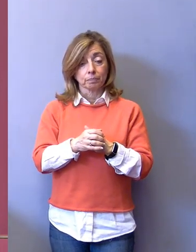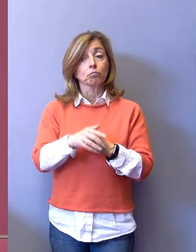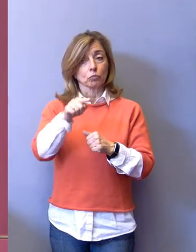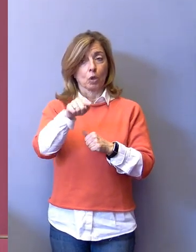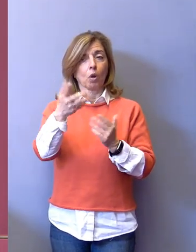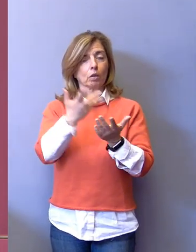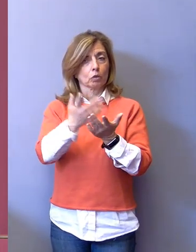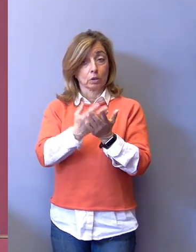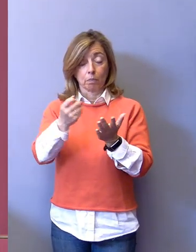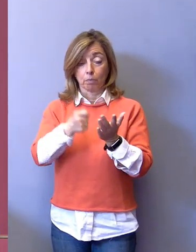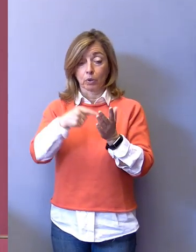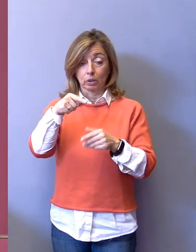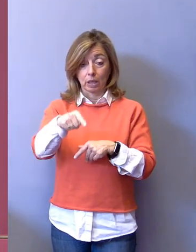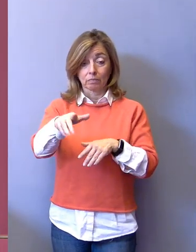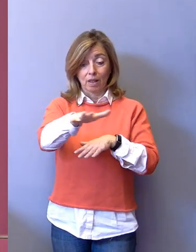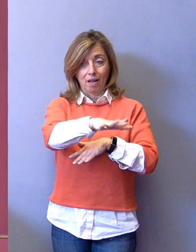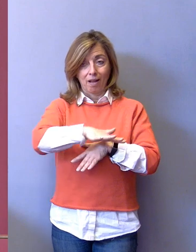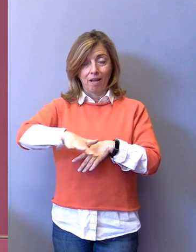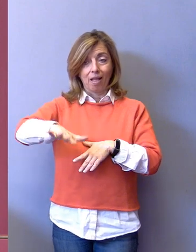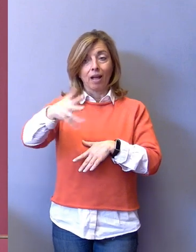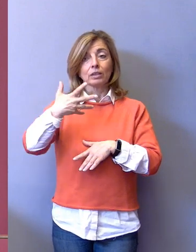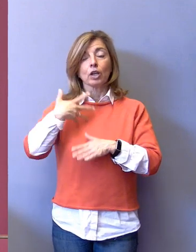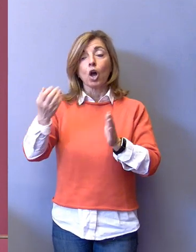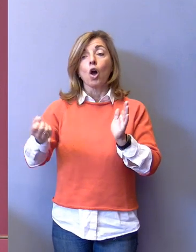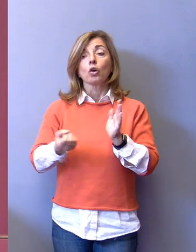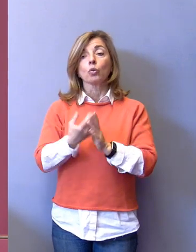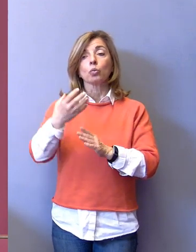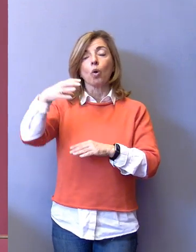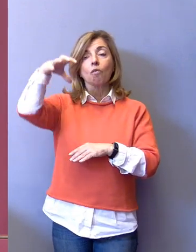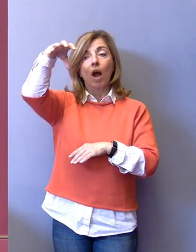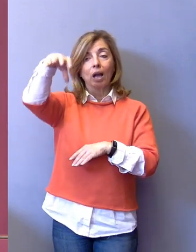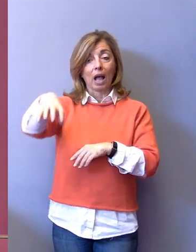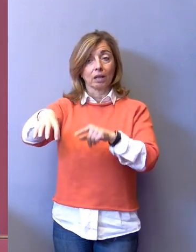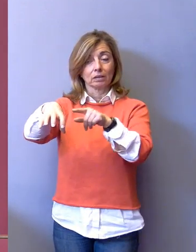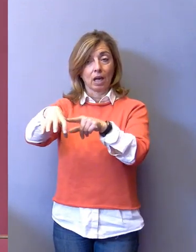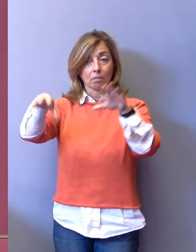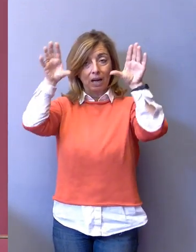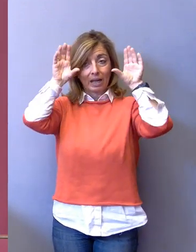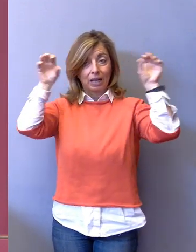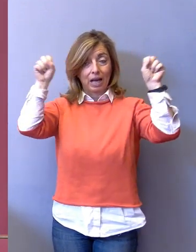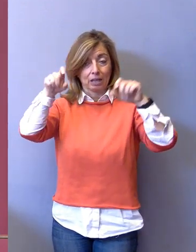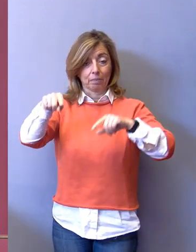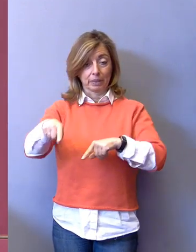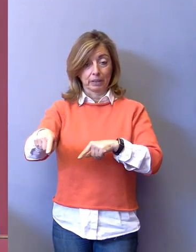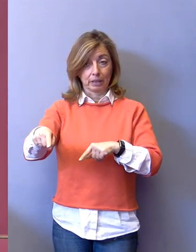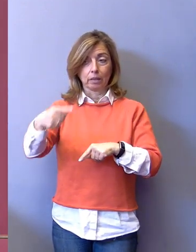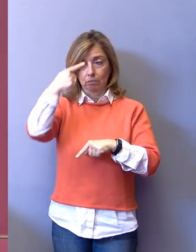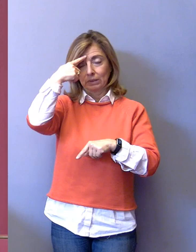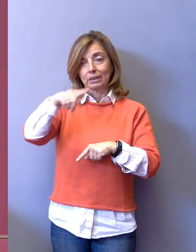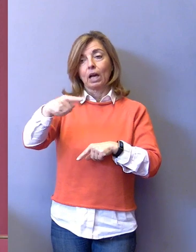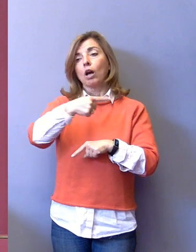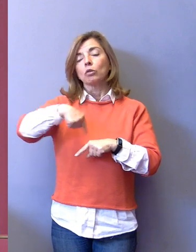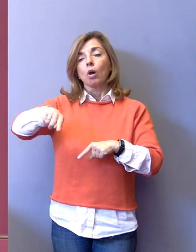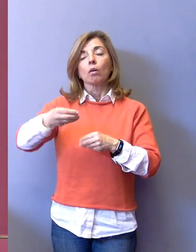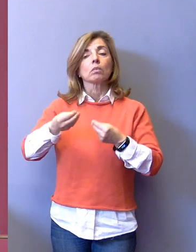è una notizia importantissima si affaccerà la nuova caserma dei Carabinieri perché sapete che noi abbiamo dato la più ampia disponibilità e un piano